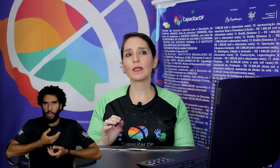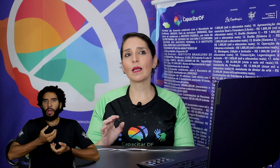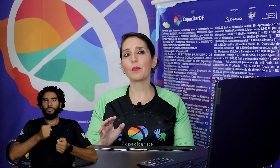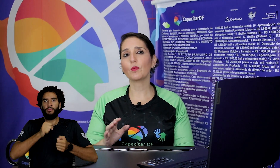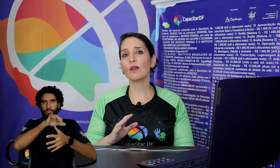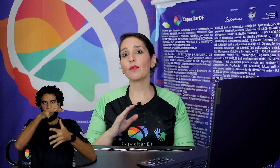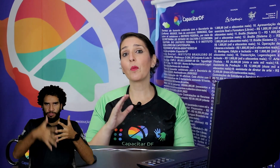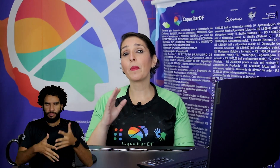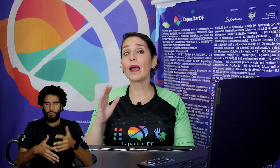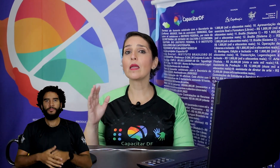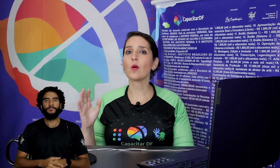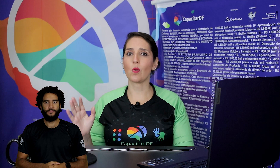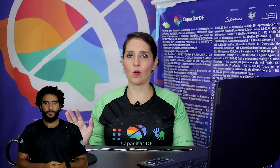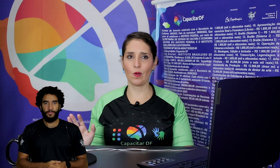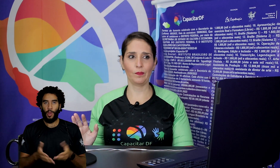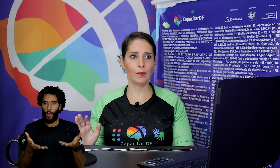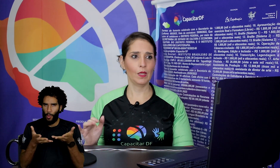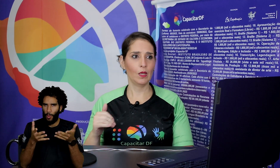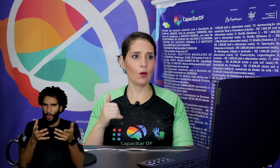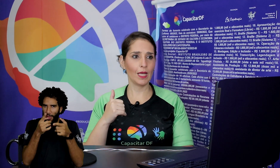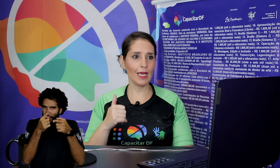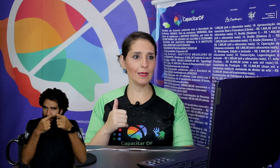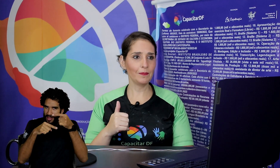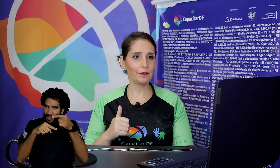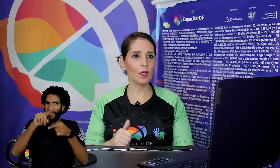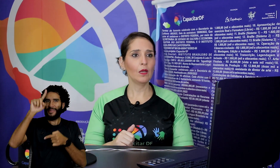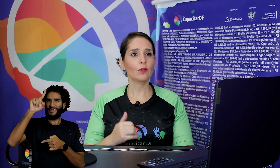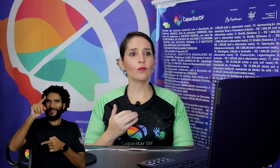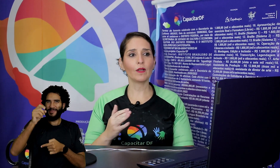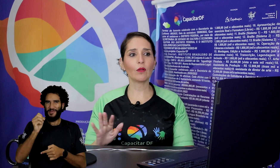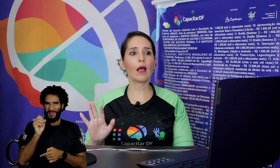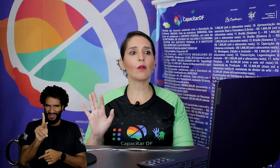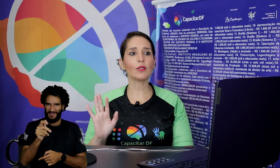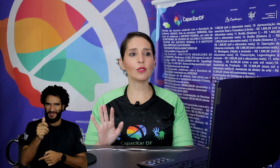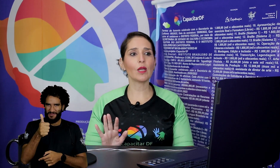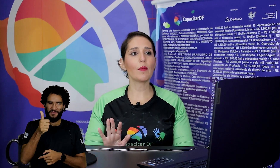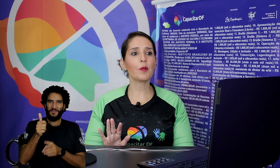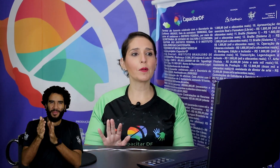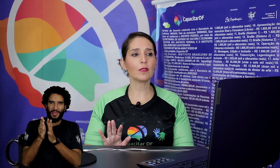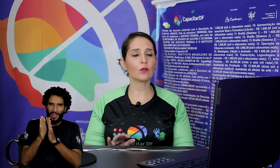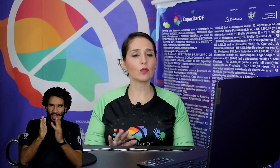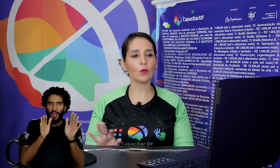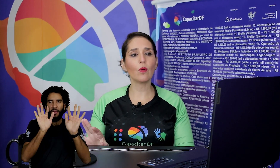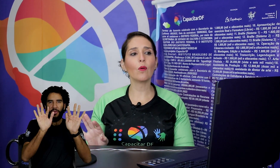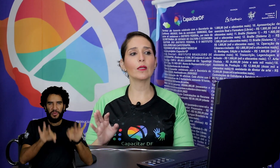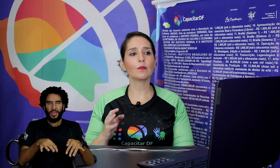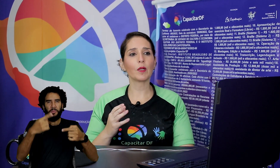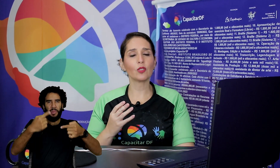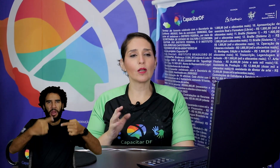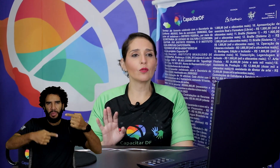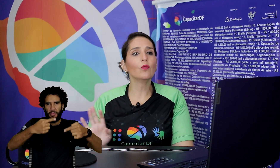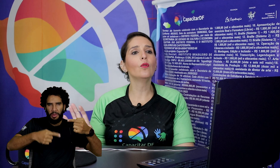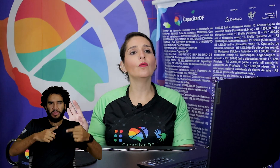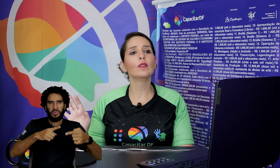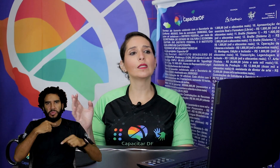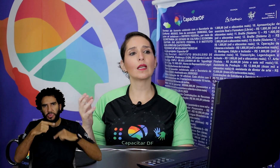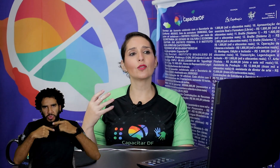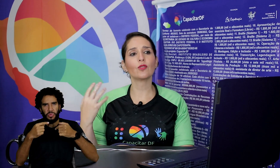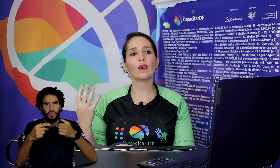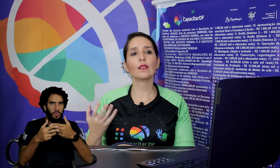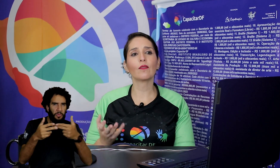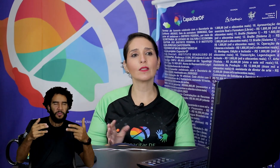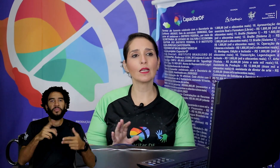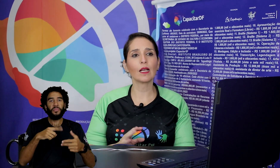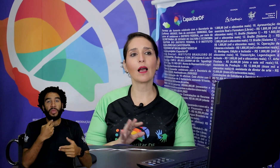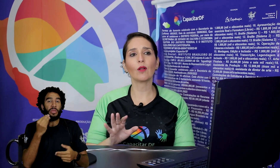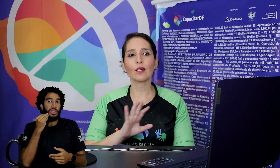vai passar para um nível maior, ok? No final da aula, a gente abre para discussões, para tirar dúvidas, e aí a gente